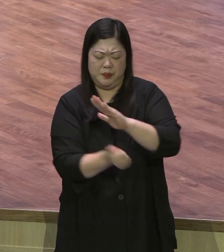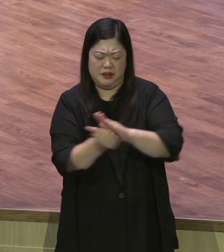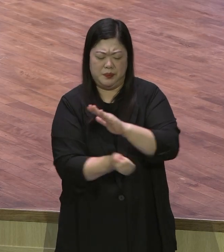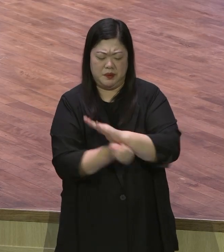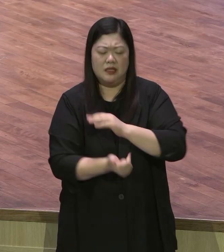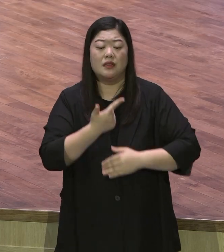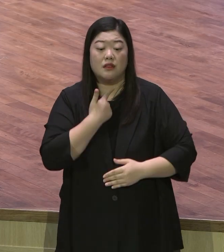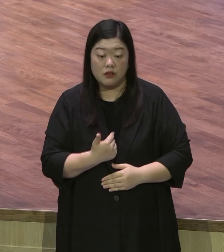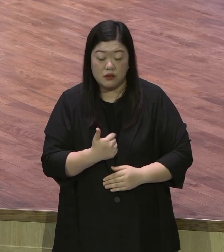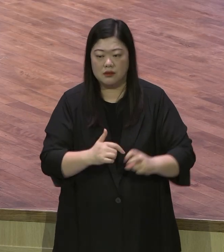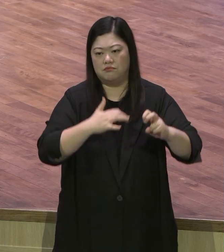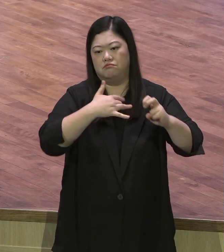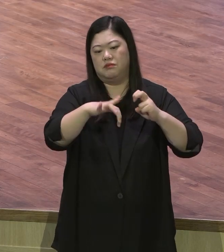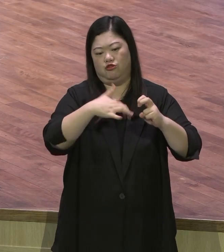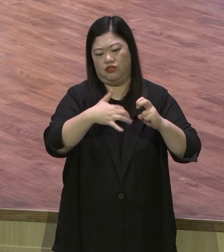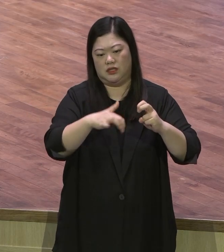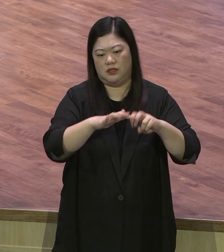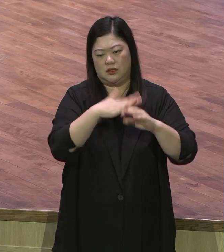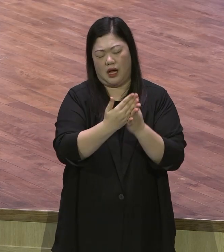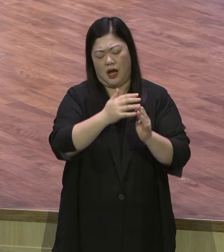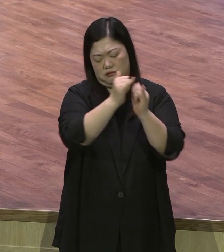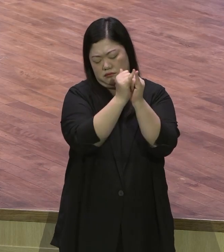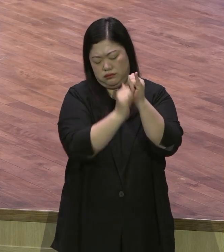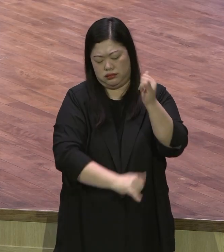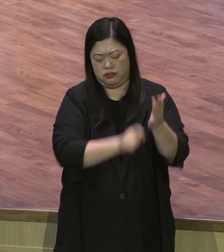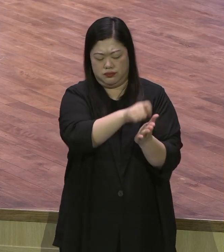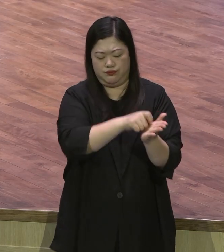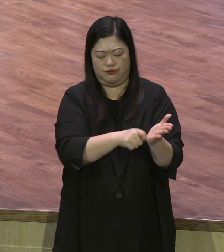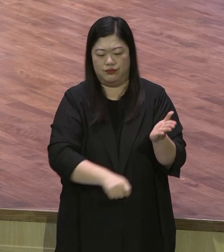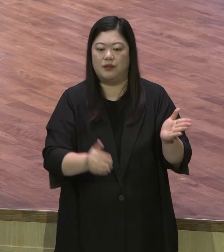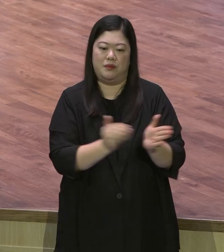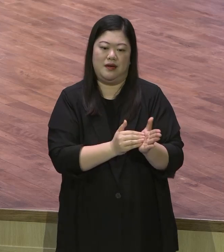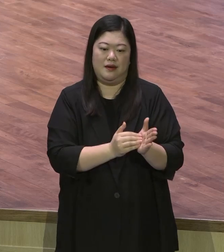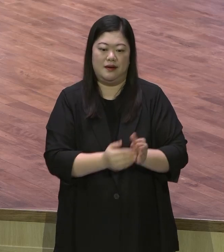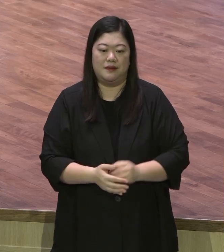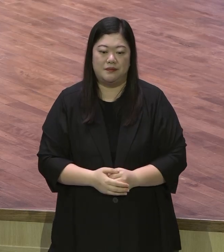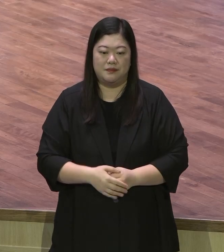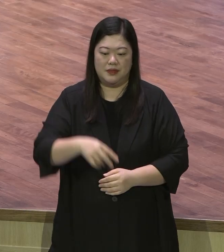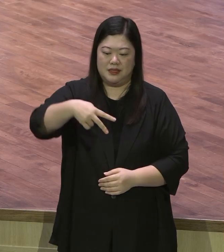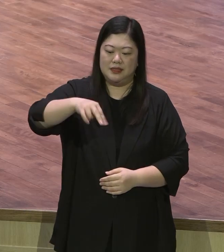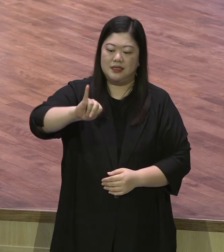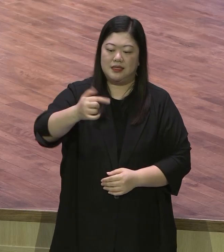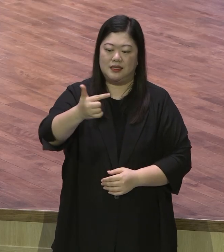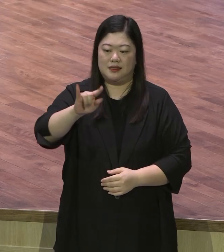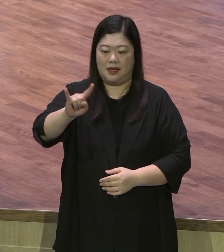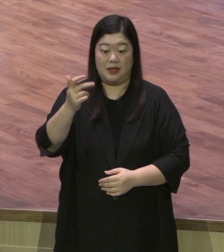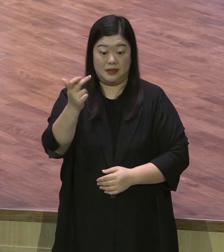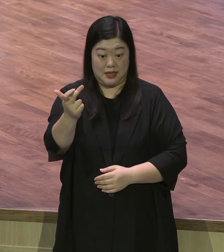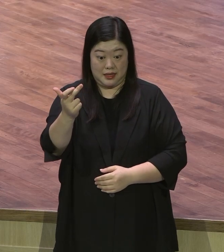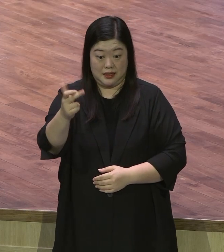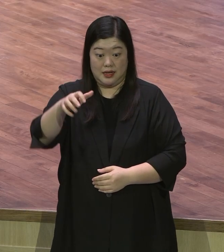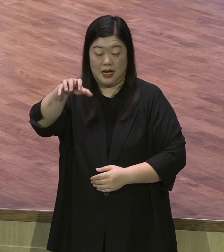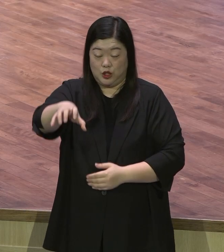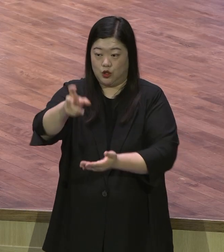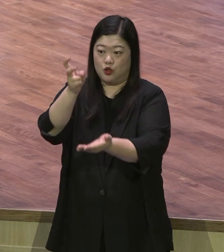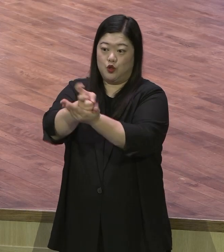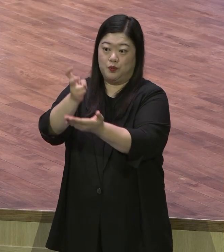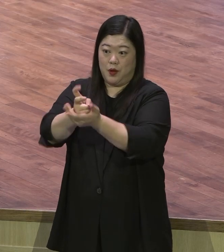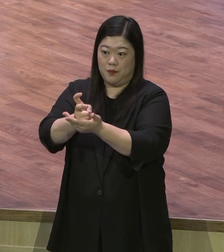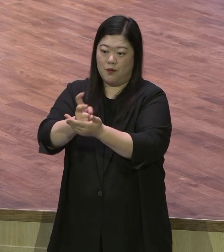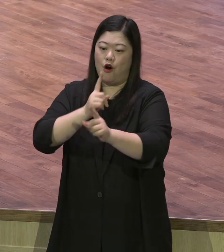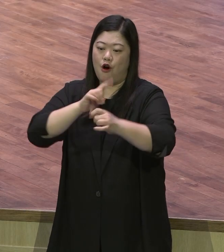이 민수기는 시내산 언약을 이제 통해서 하나님께서 너무나